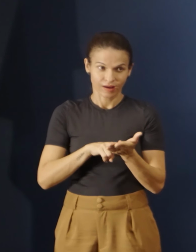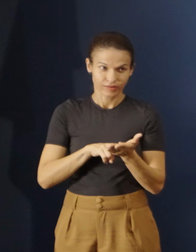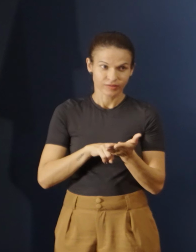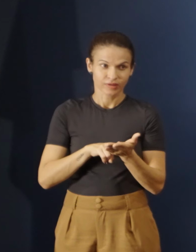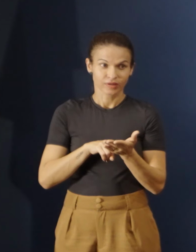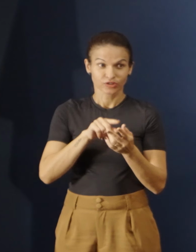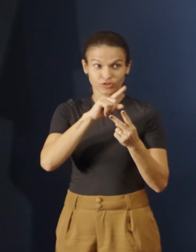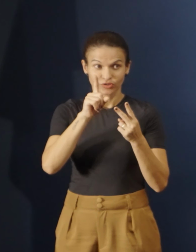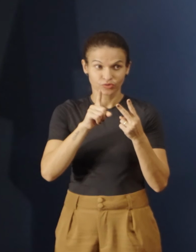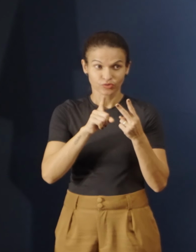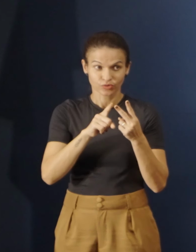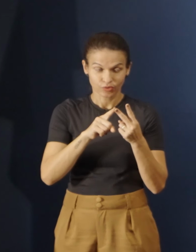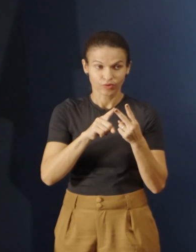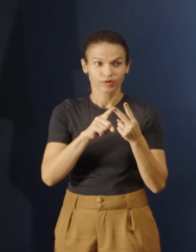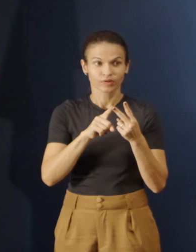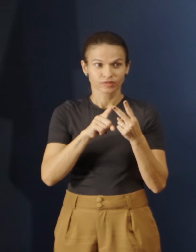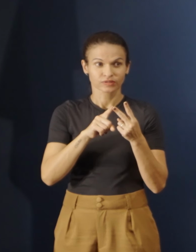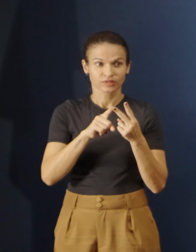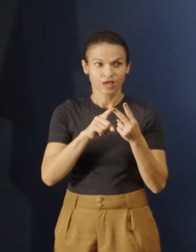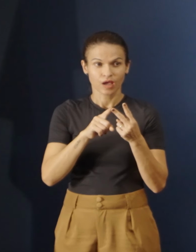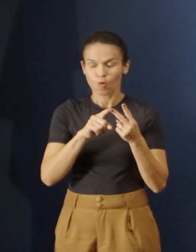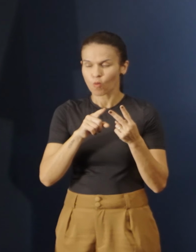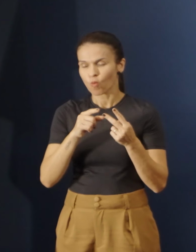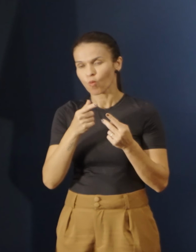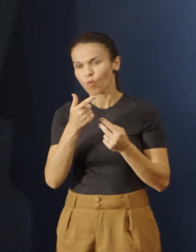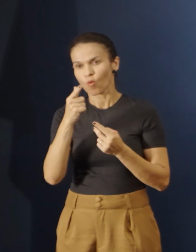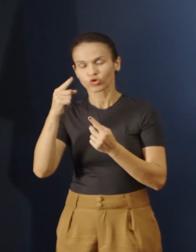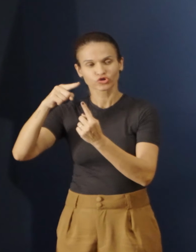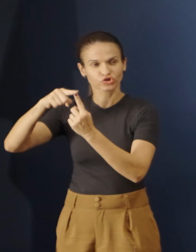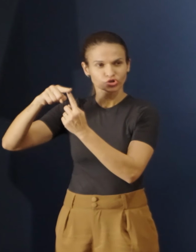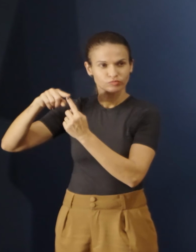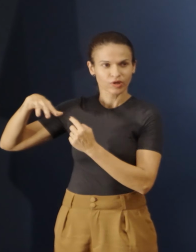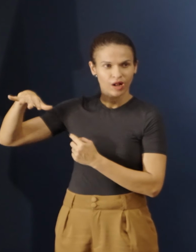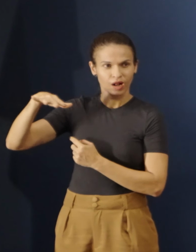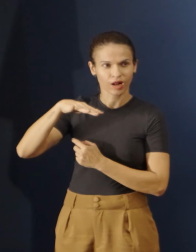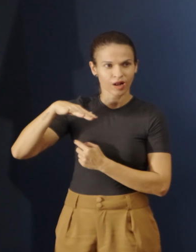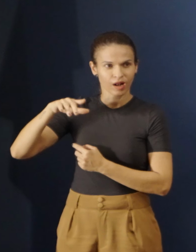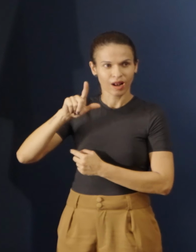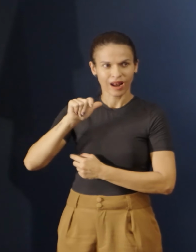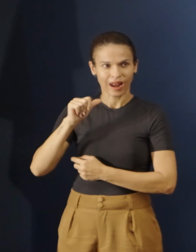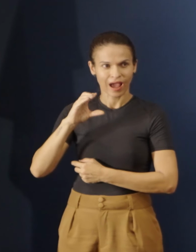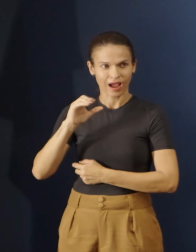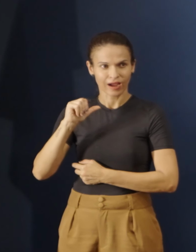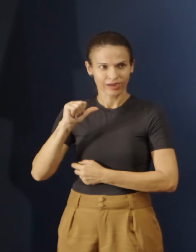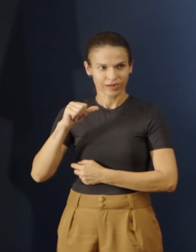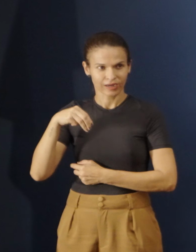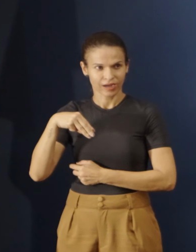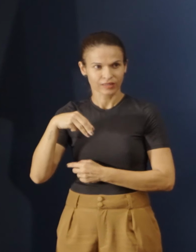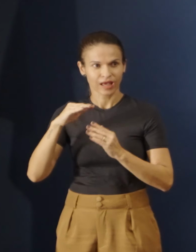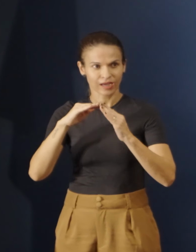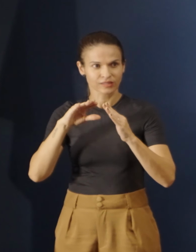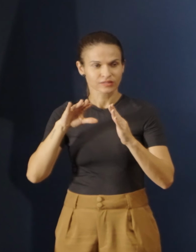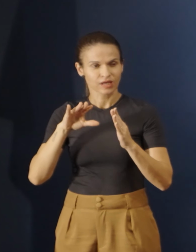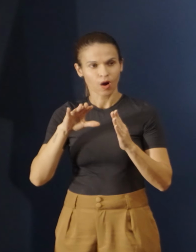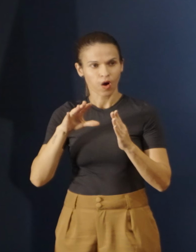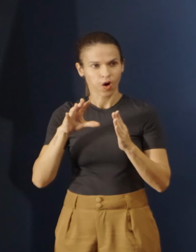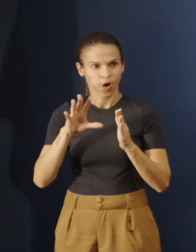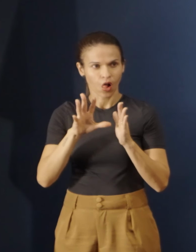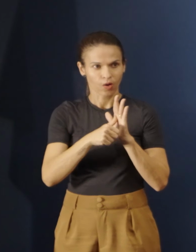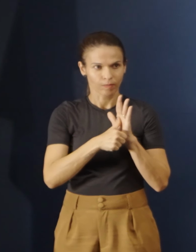E dois, pegando outra dimensão da análise do Lacan também sobre o Seminário da Carta, sobre a Carta Roubada do Poe, é que